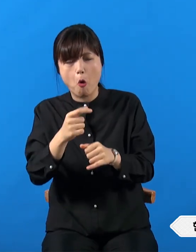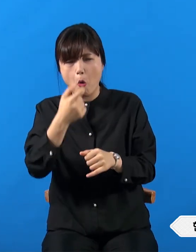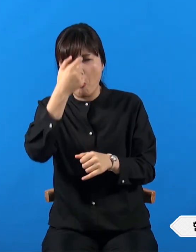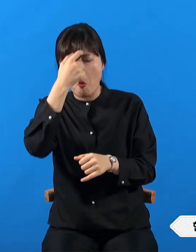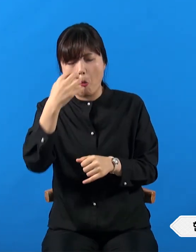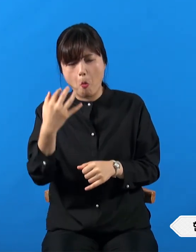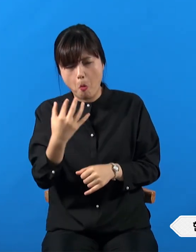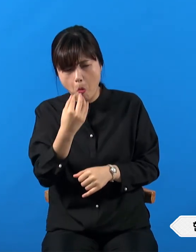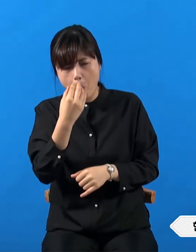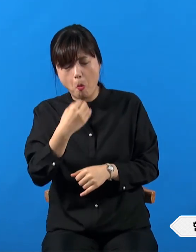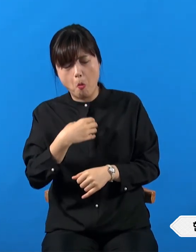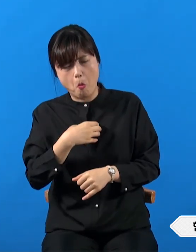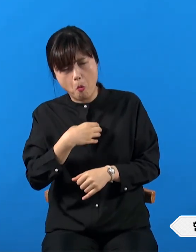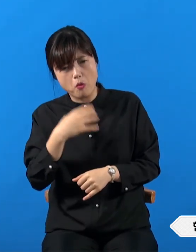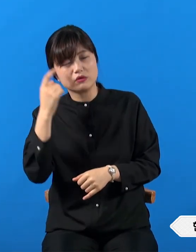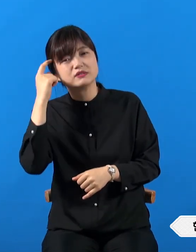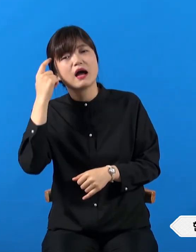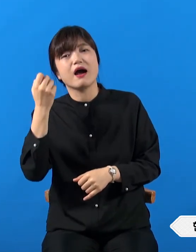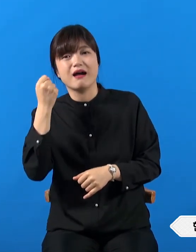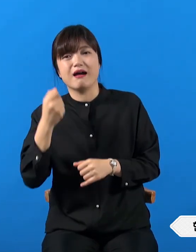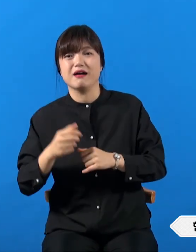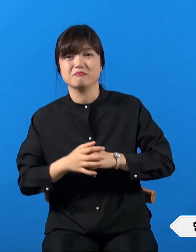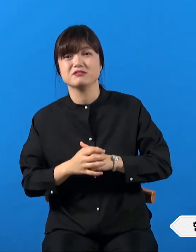평가하는 경우가 종종 있습니다.